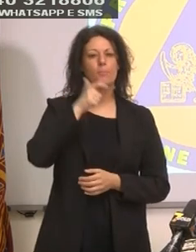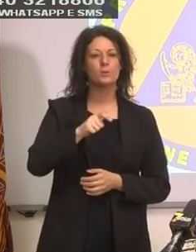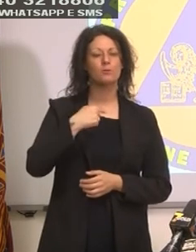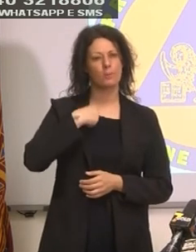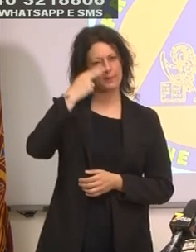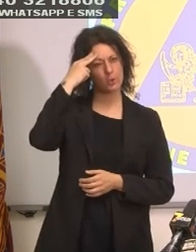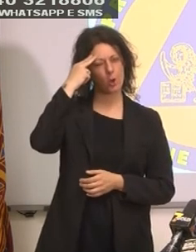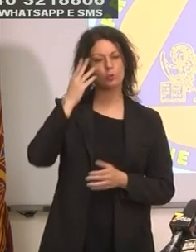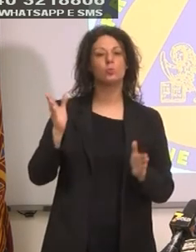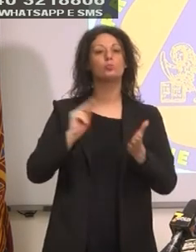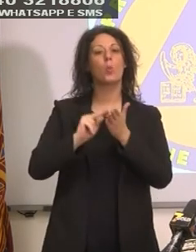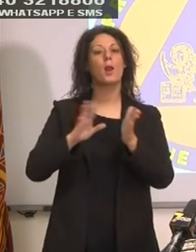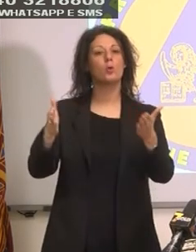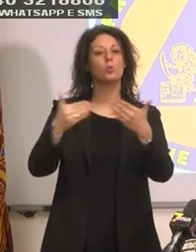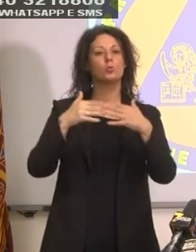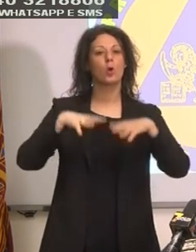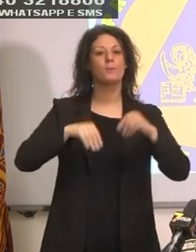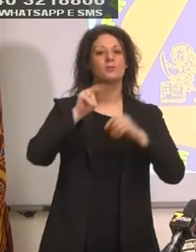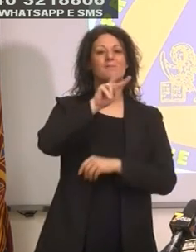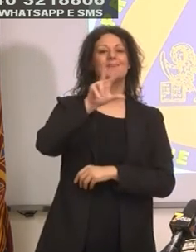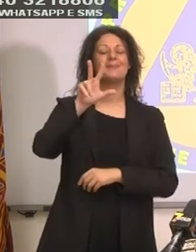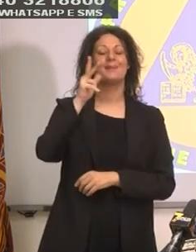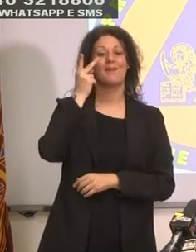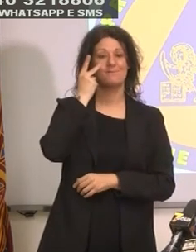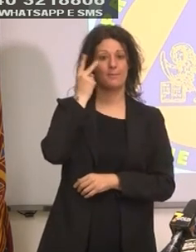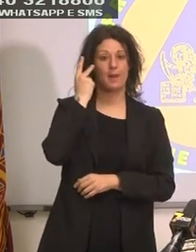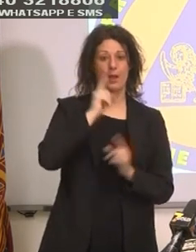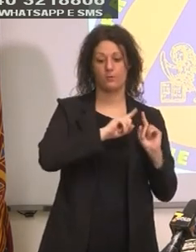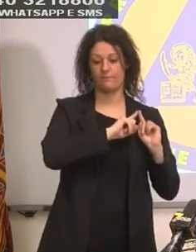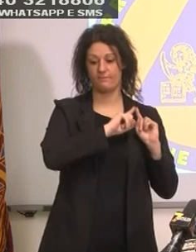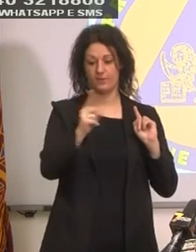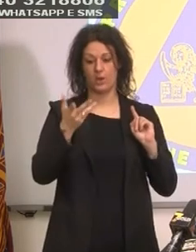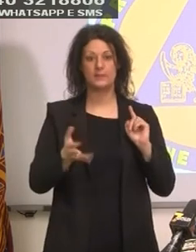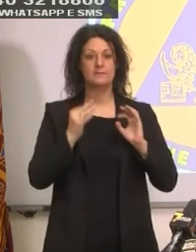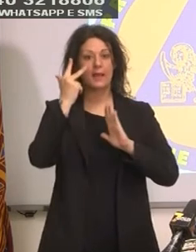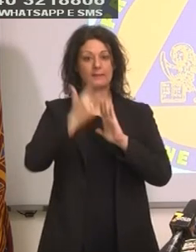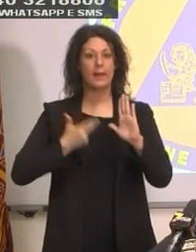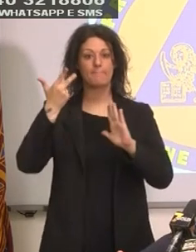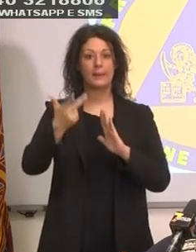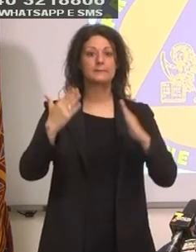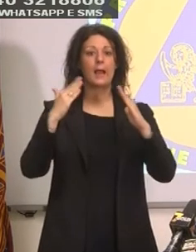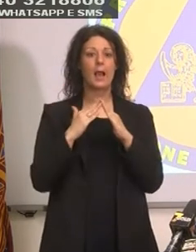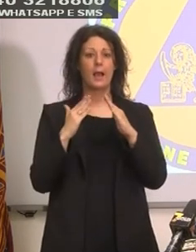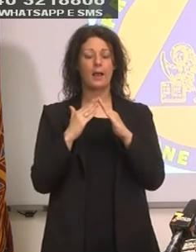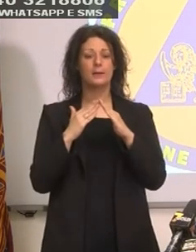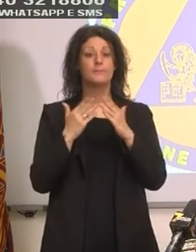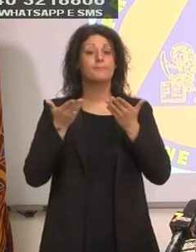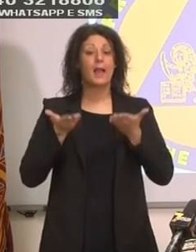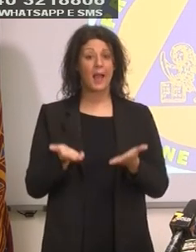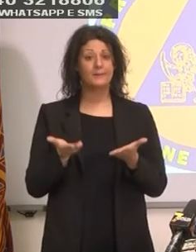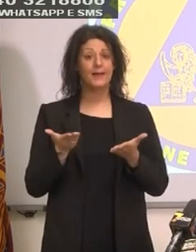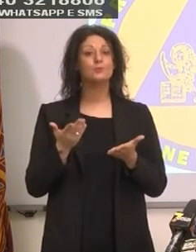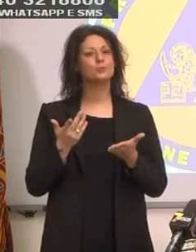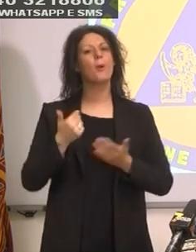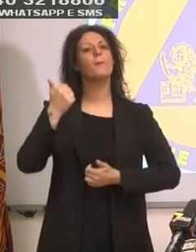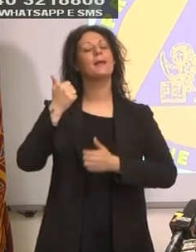febbraio, se non ricordo male, quindi marzo, aprile, maggio, insomma, ti fai a casa 3 mesi. Adesso i ragazzi tornano a scuola per gli